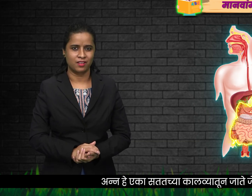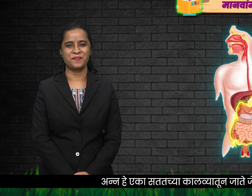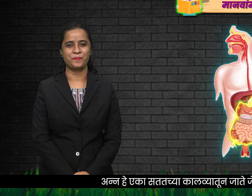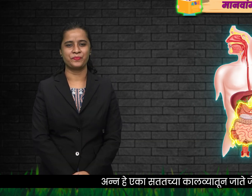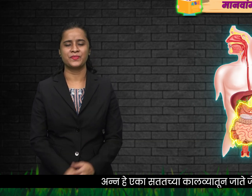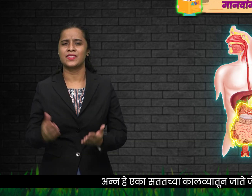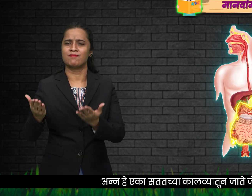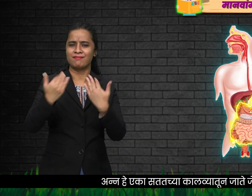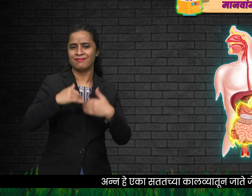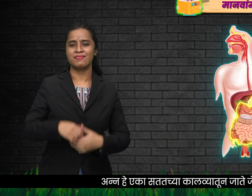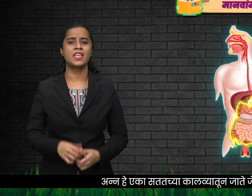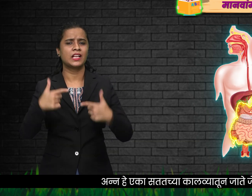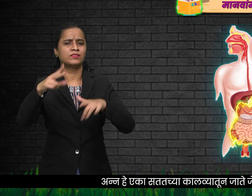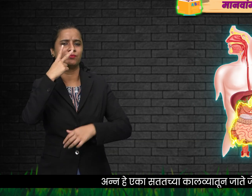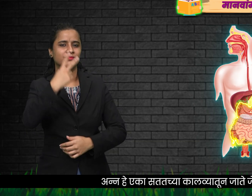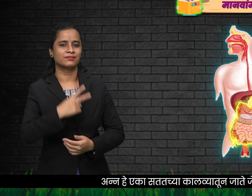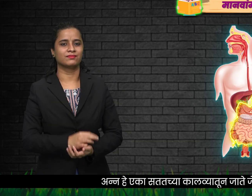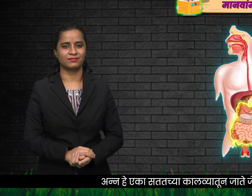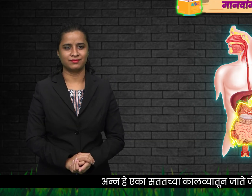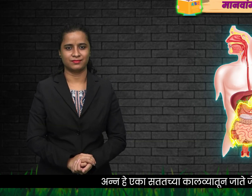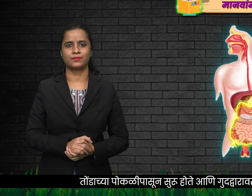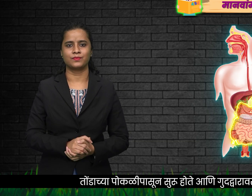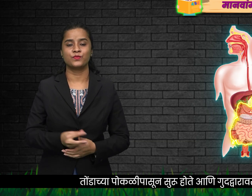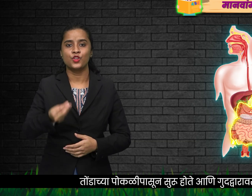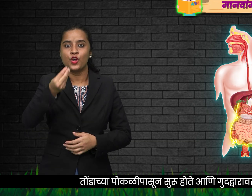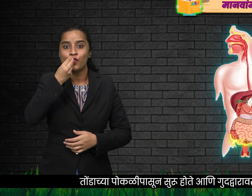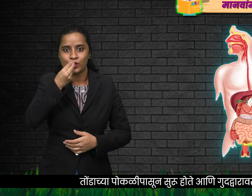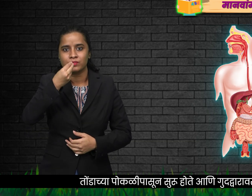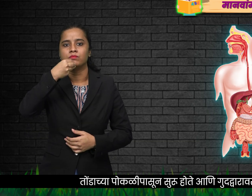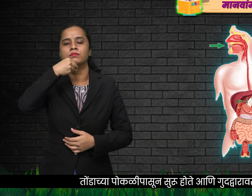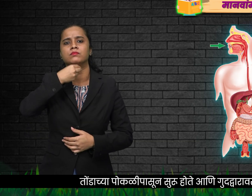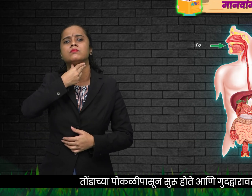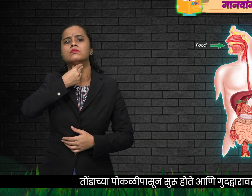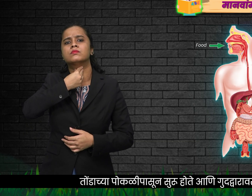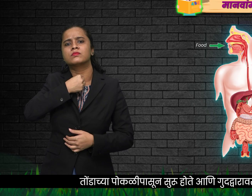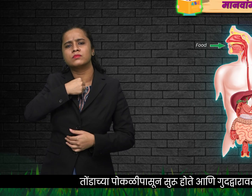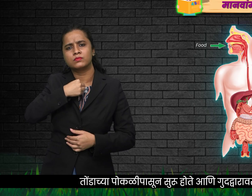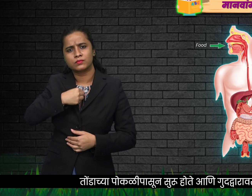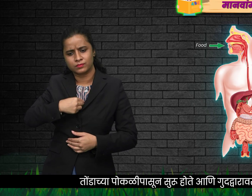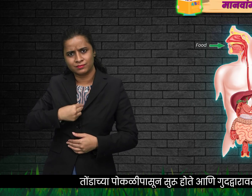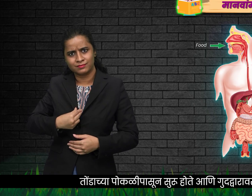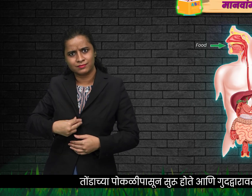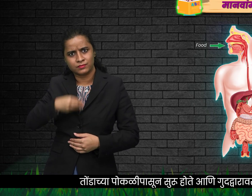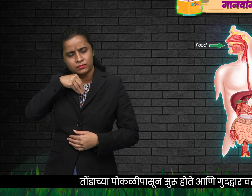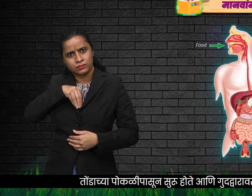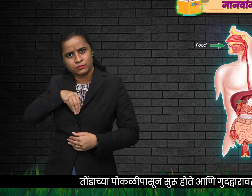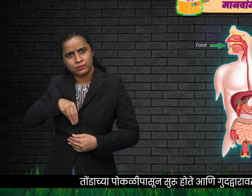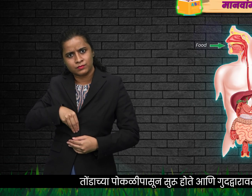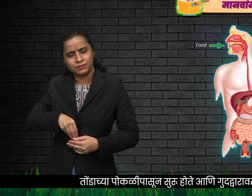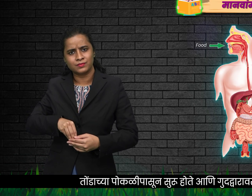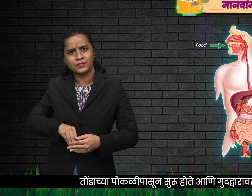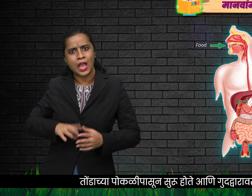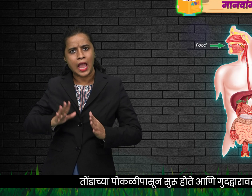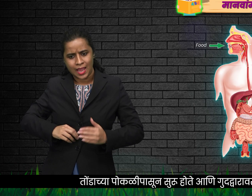अन्न हे सततच्या कालव्यातून जाते, जे तोंडाच्या पोकळीपासून सुरू होते आणि